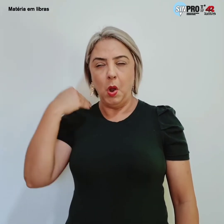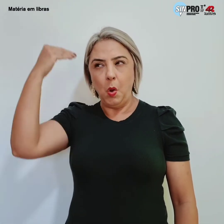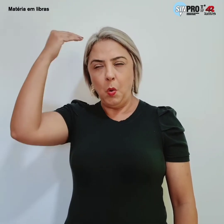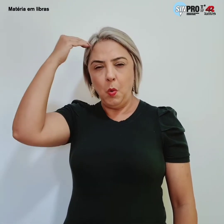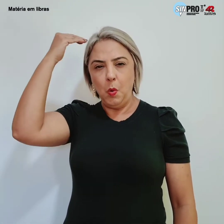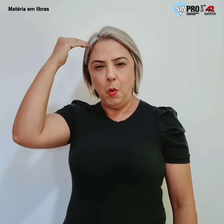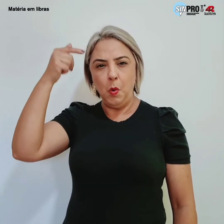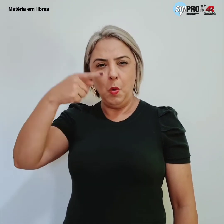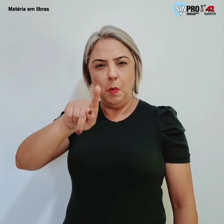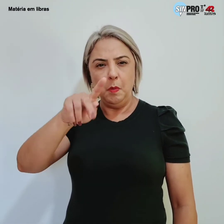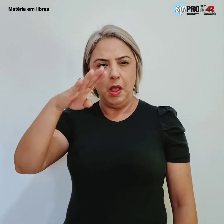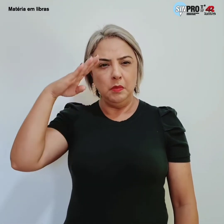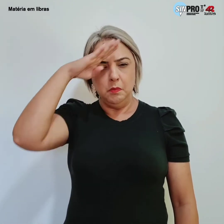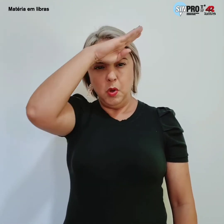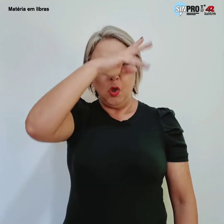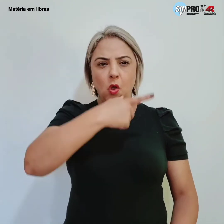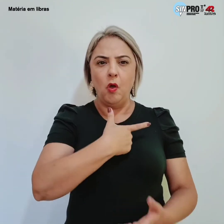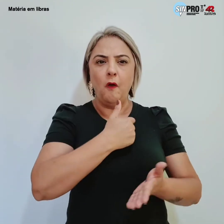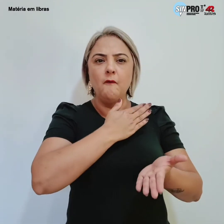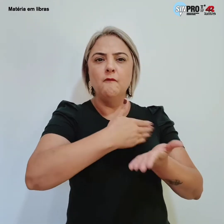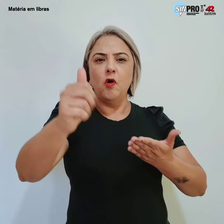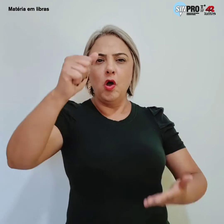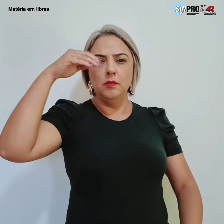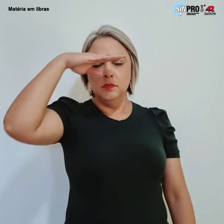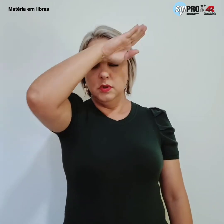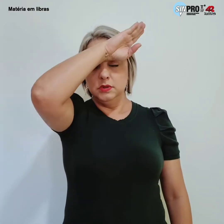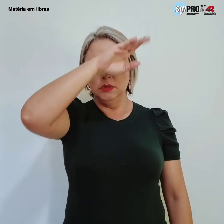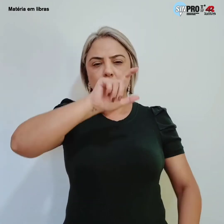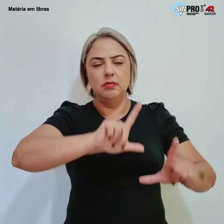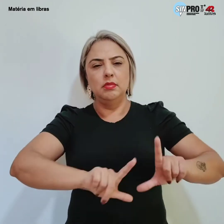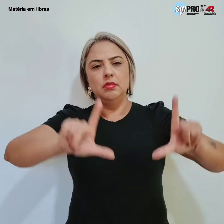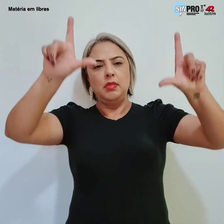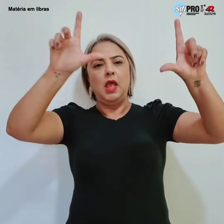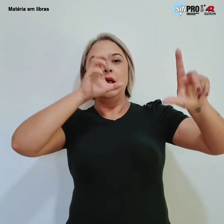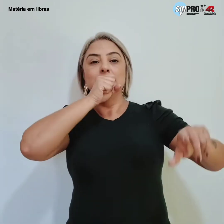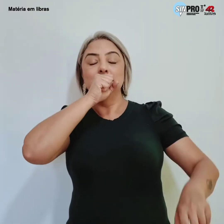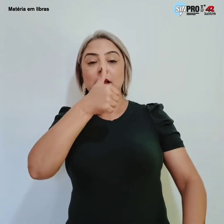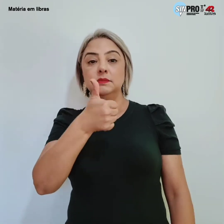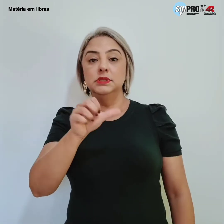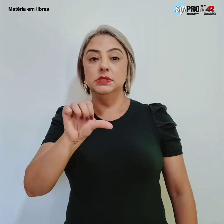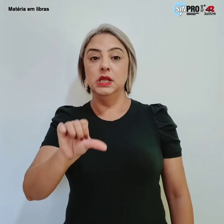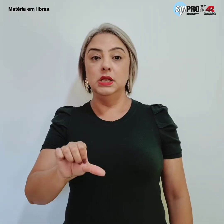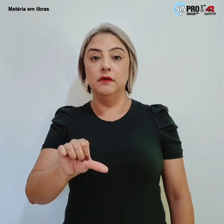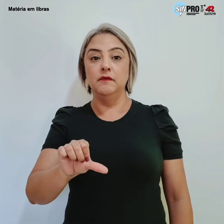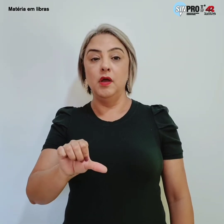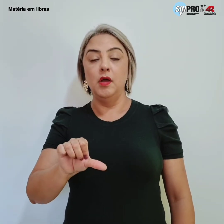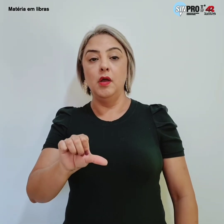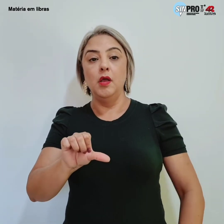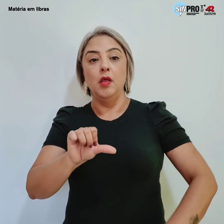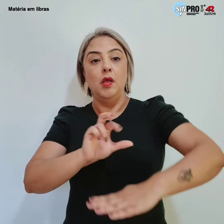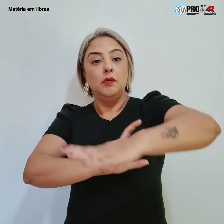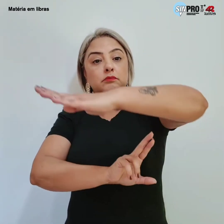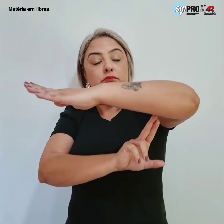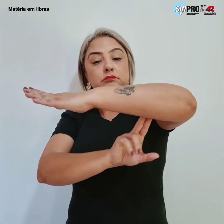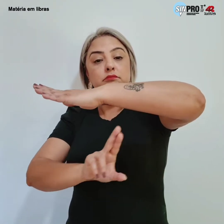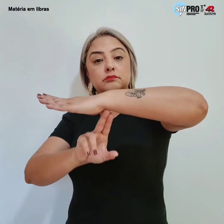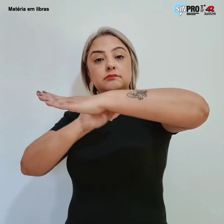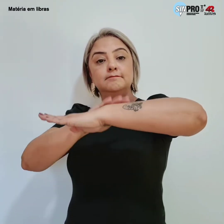culpa é dele, fora Bolsonaro, foi exposta neste sábado 19 na plataforma superior